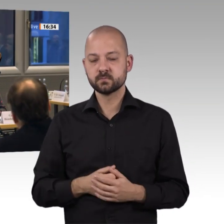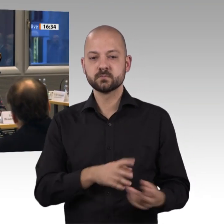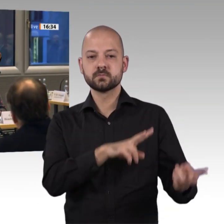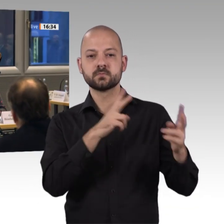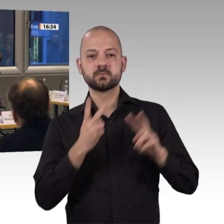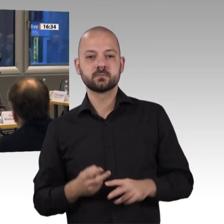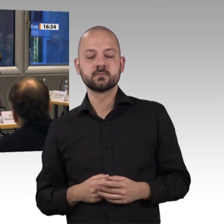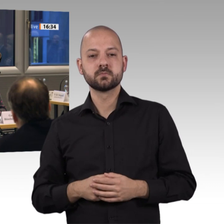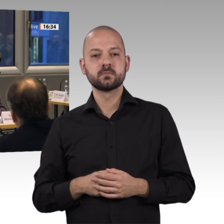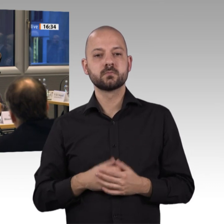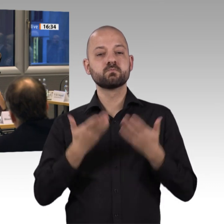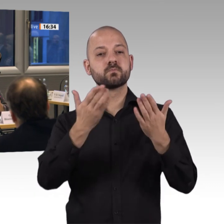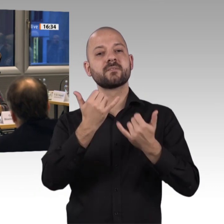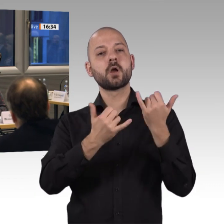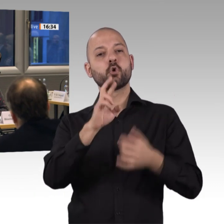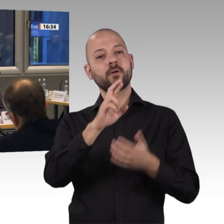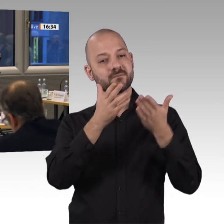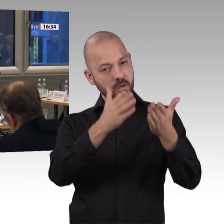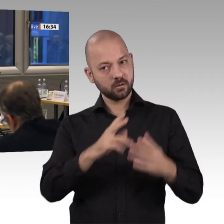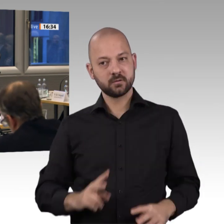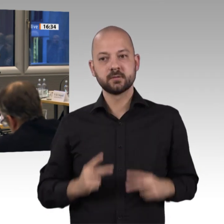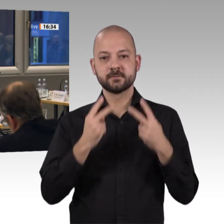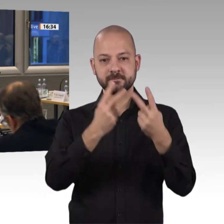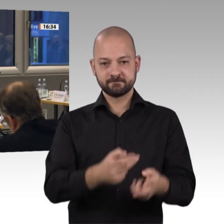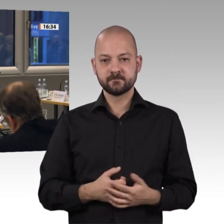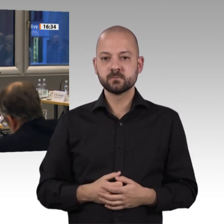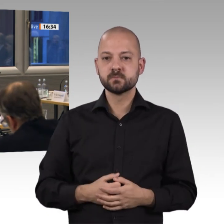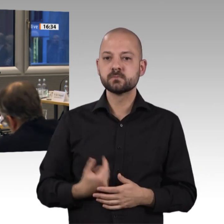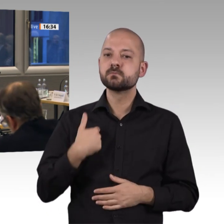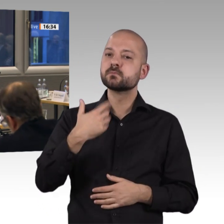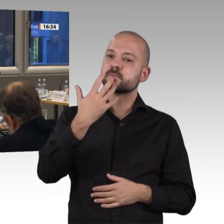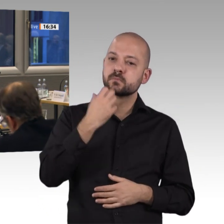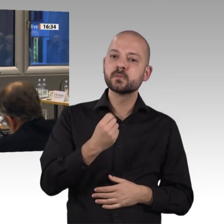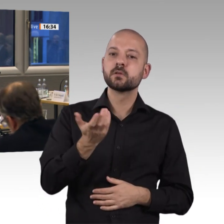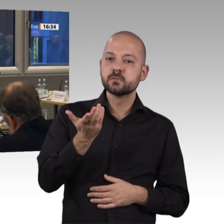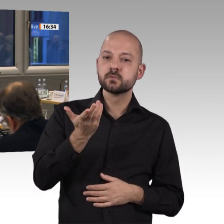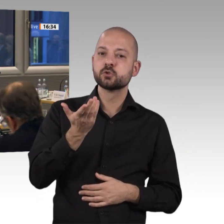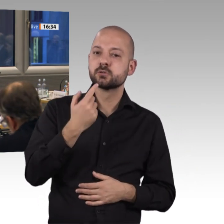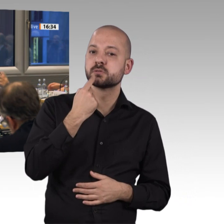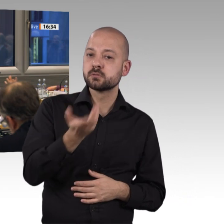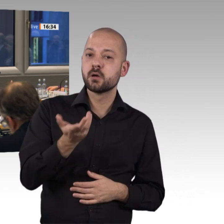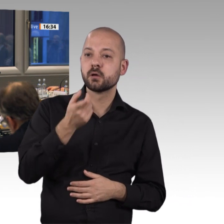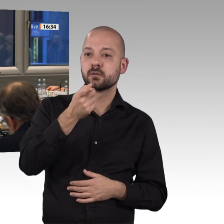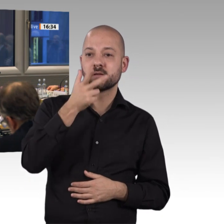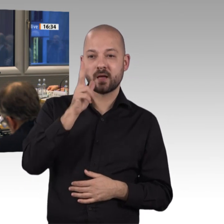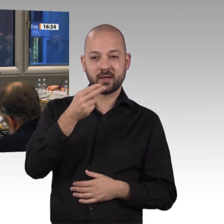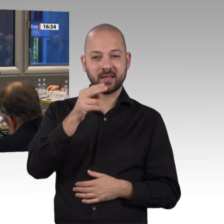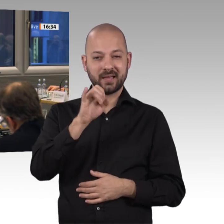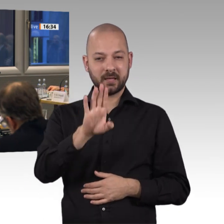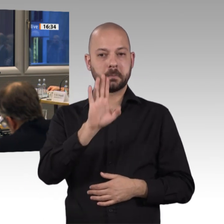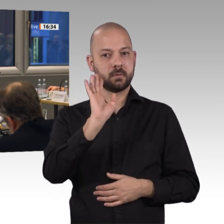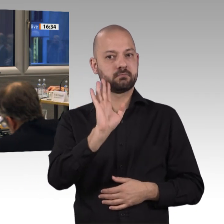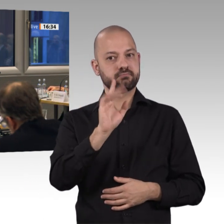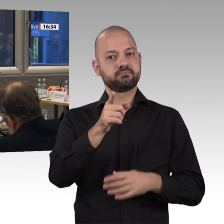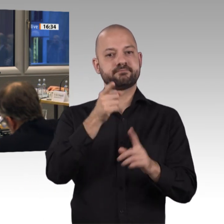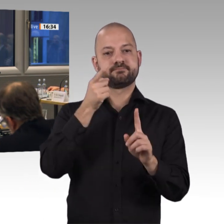Leute, die am längsten und am schwersten sozusagen mit ihrem eigenen Leben zu tun haben, das sind behinderte Menschen selber, und deswegen, glaube ich, muss man diesen Punkt